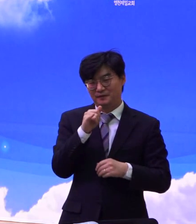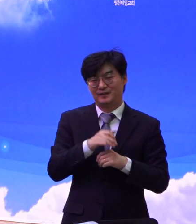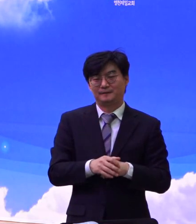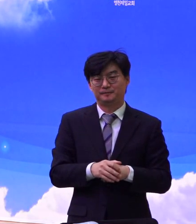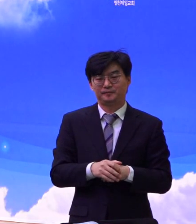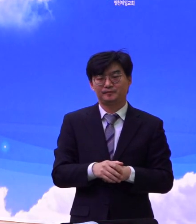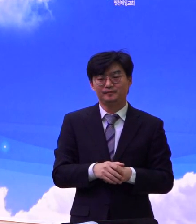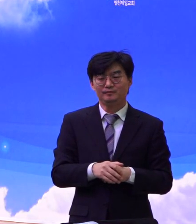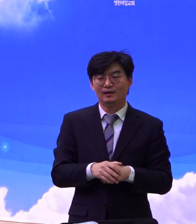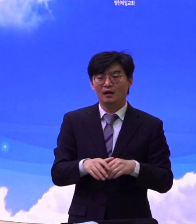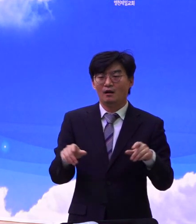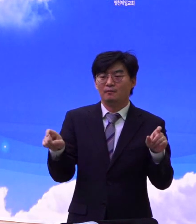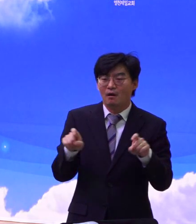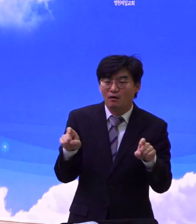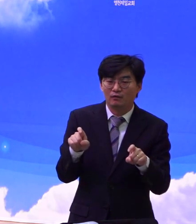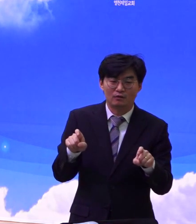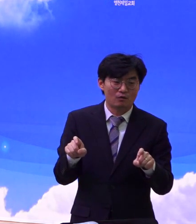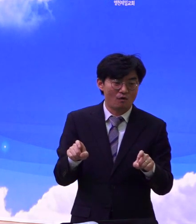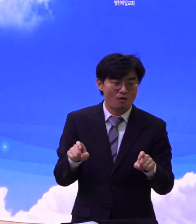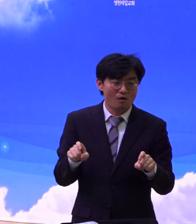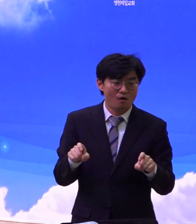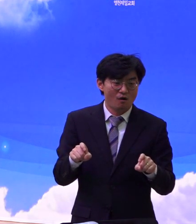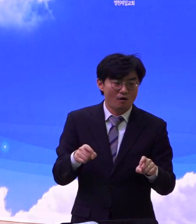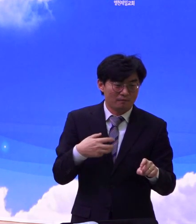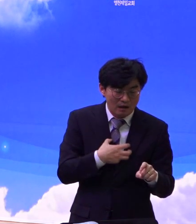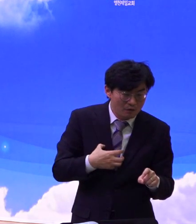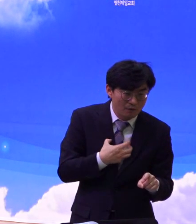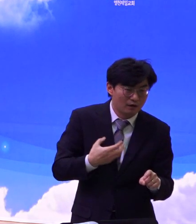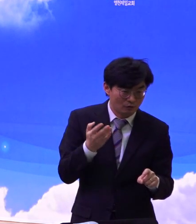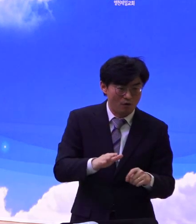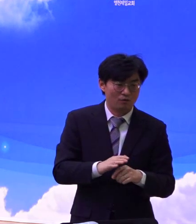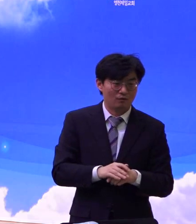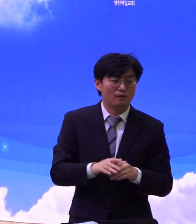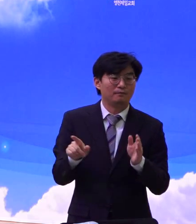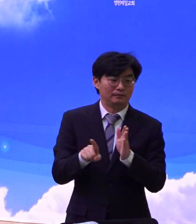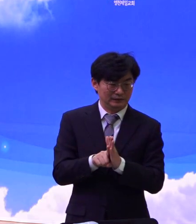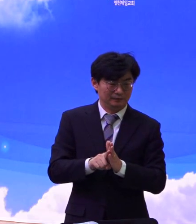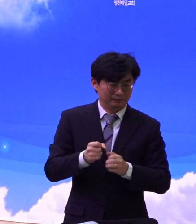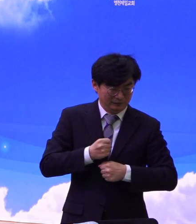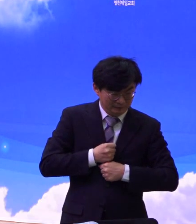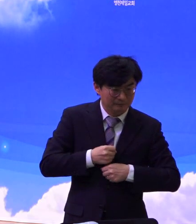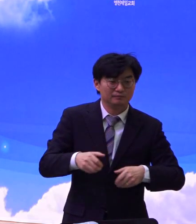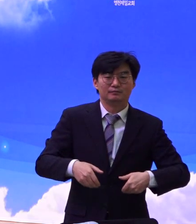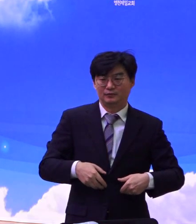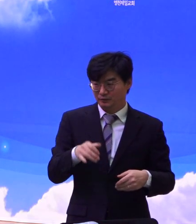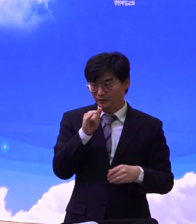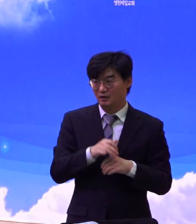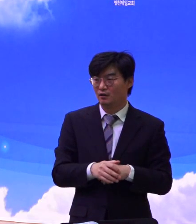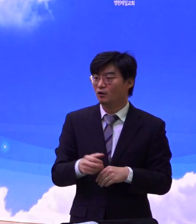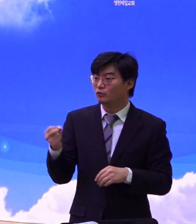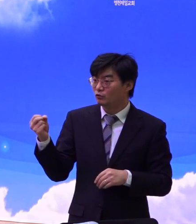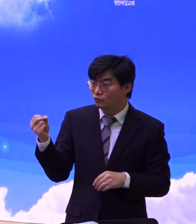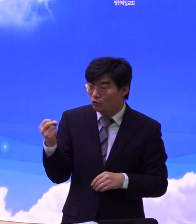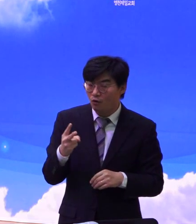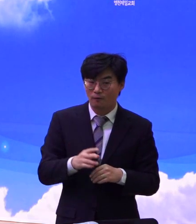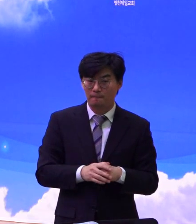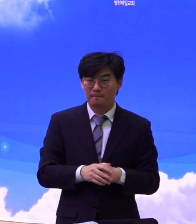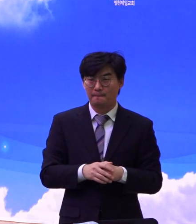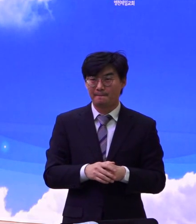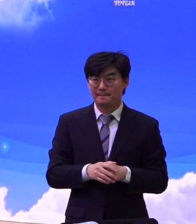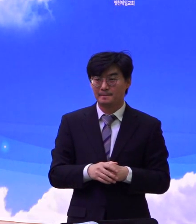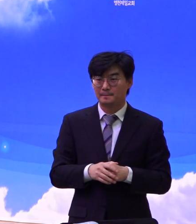것이 있습니다. 또 반면에 아무리 견고해 보여도 우리가 흔들고 또 흔들어서 무너뜨려야만 하는